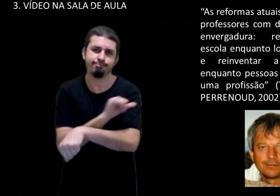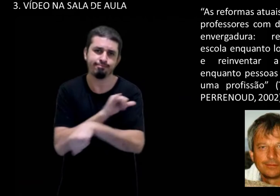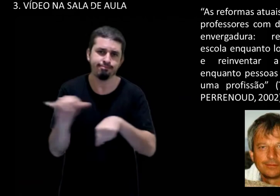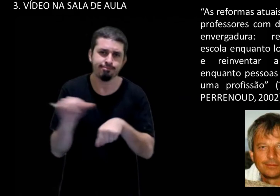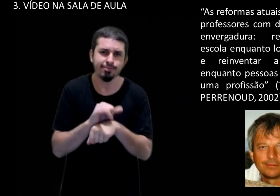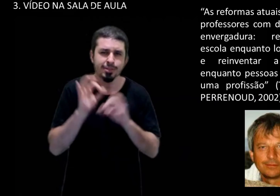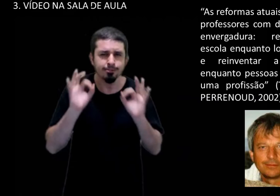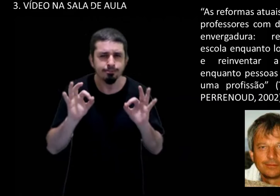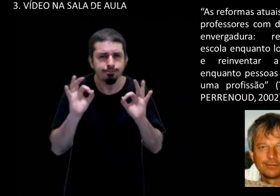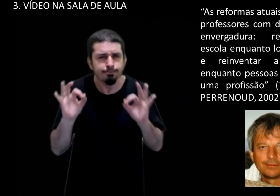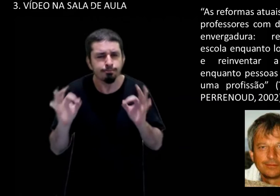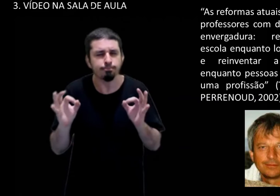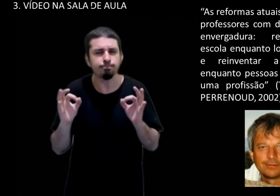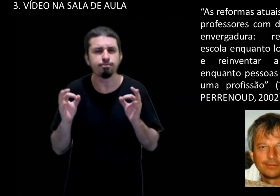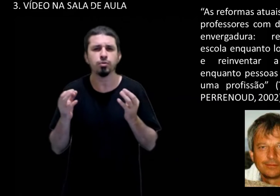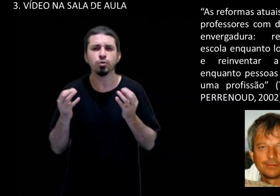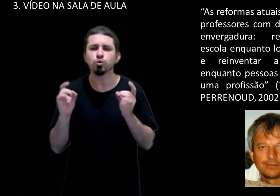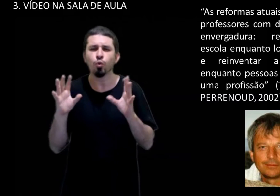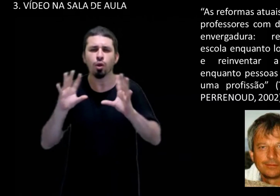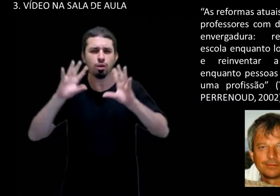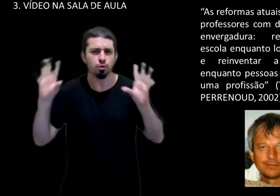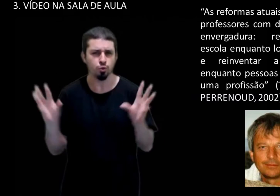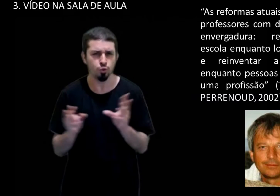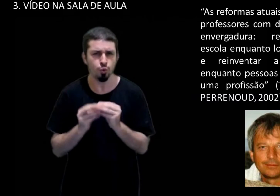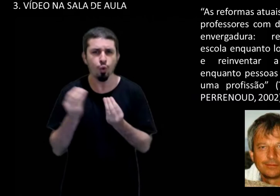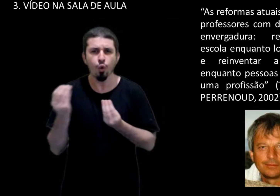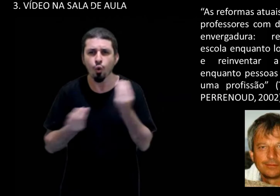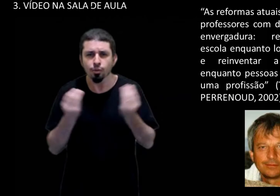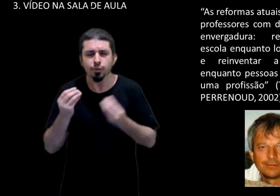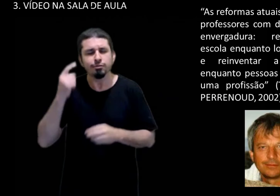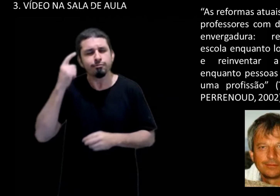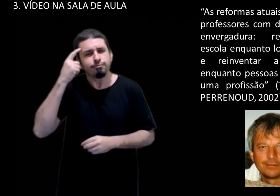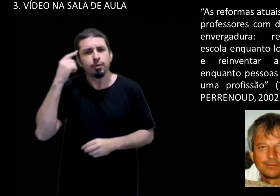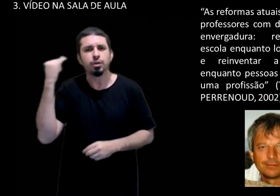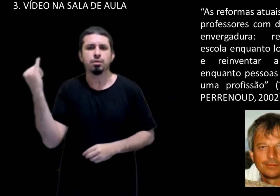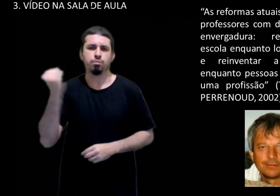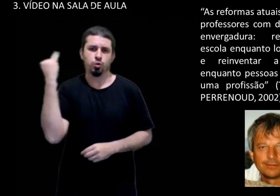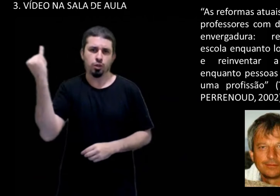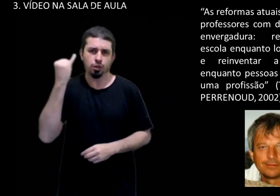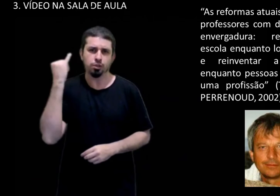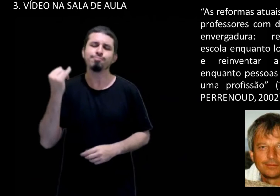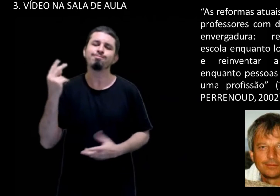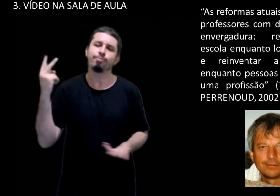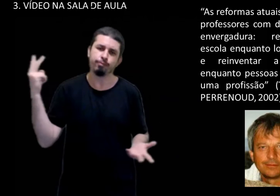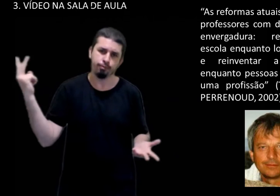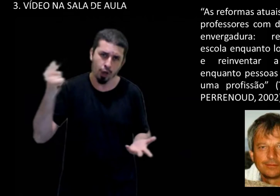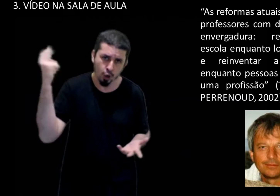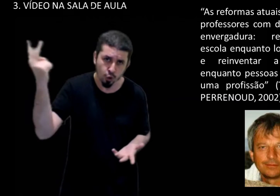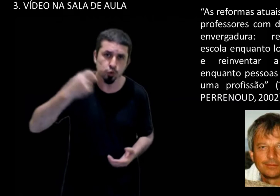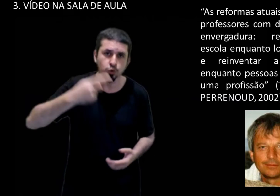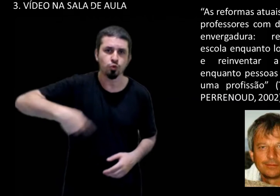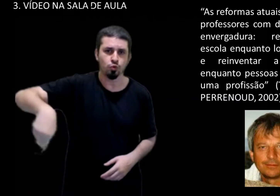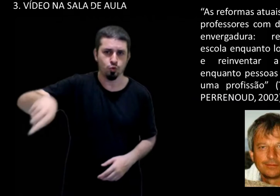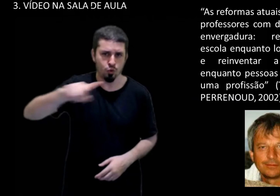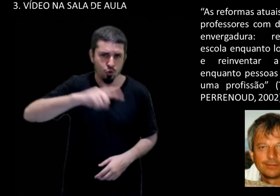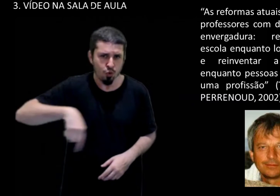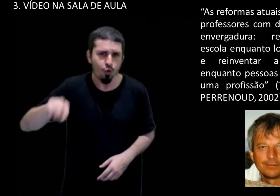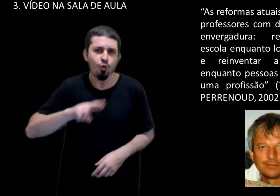valorização e implementação de novos recursos tecnológicos que propiciem um novo olhar por parte dos nossos educadores e